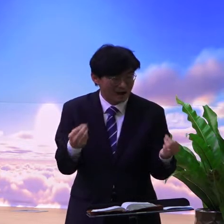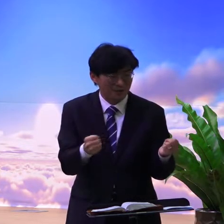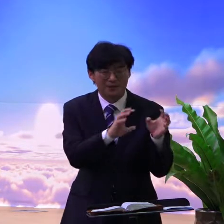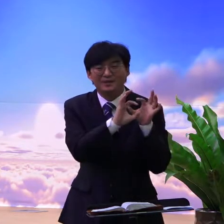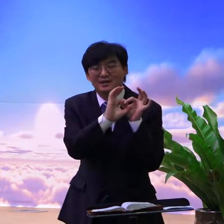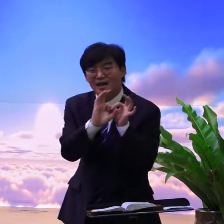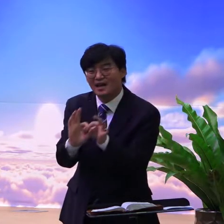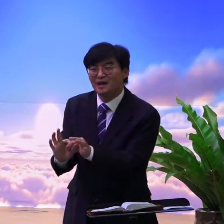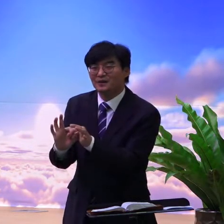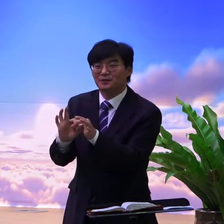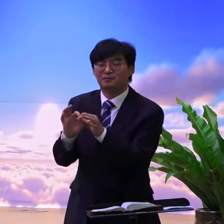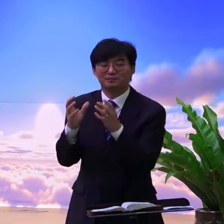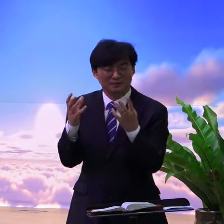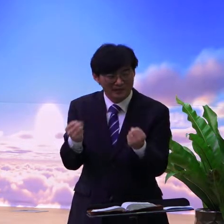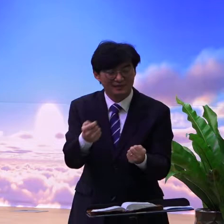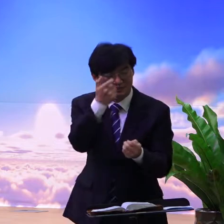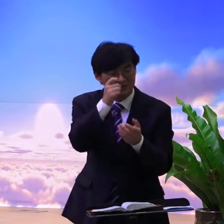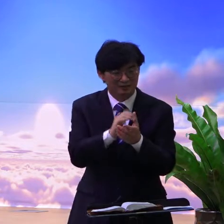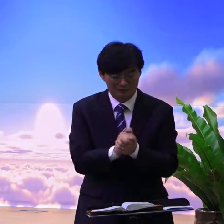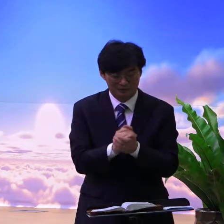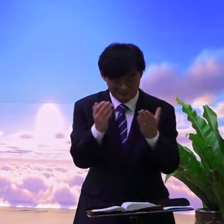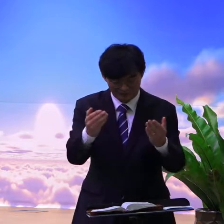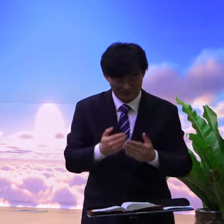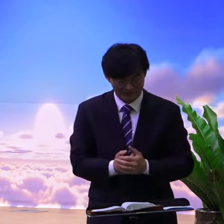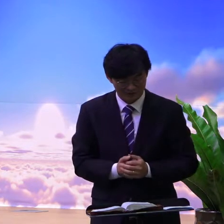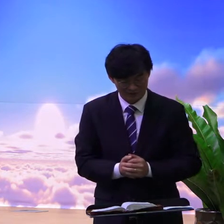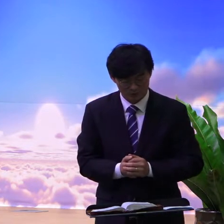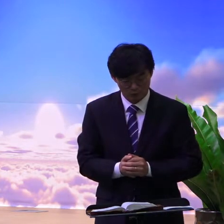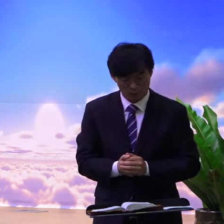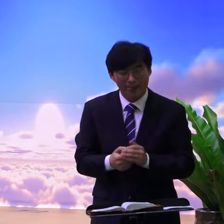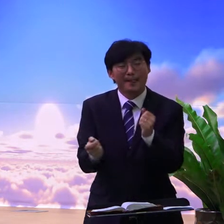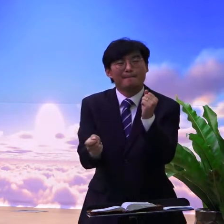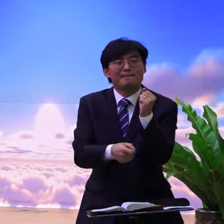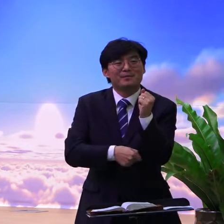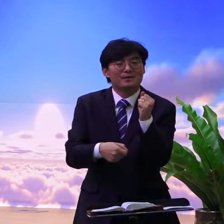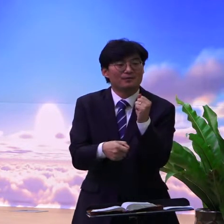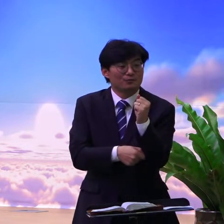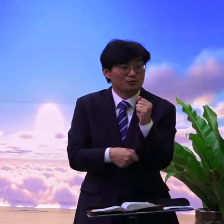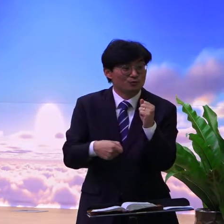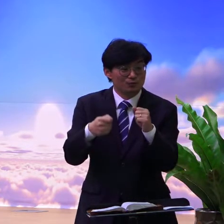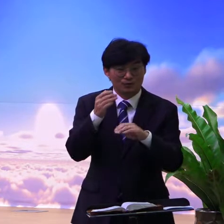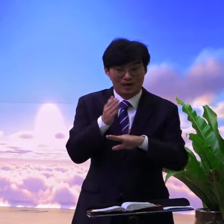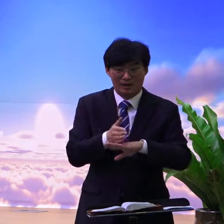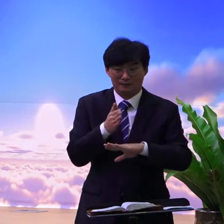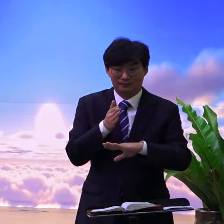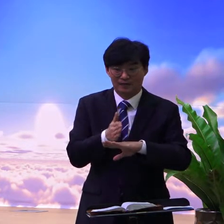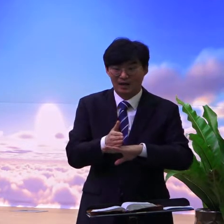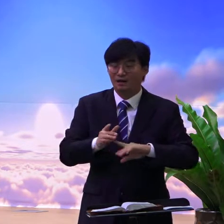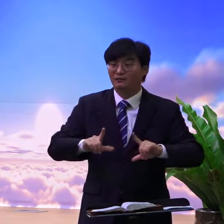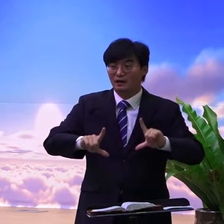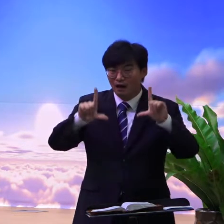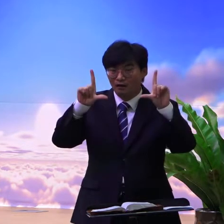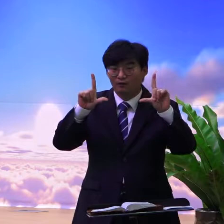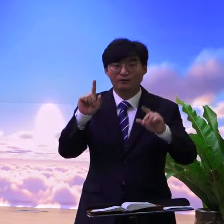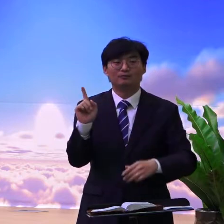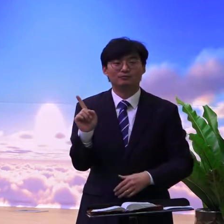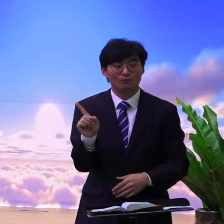축복합니다. 여러분 추수감사주일은 어떤 날입니까? 여러분 어떤 날이라고